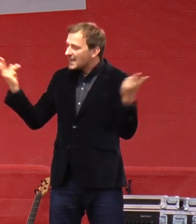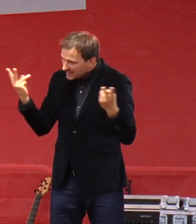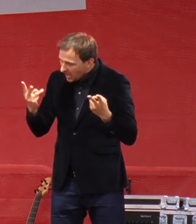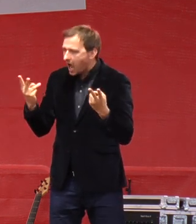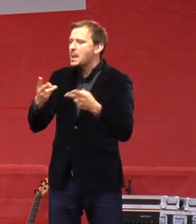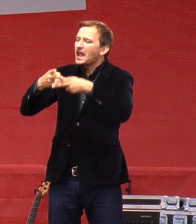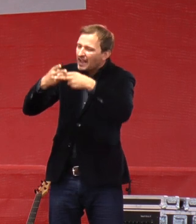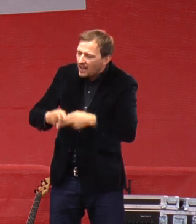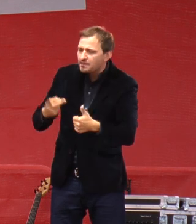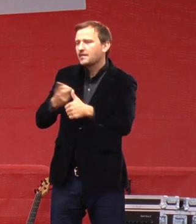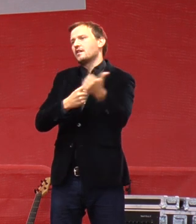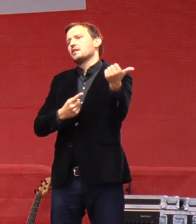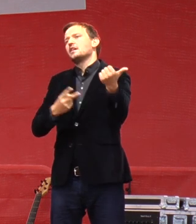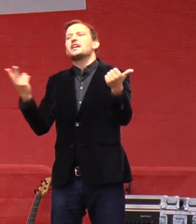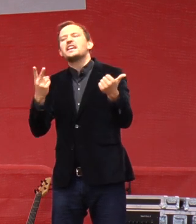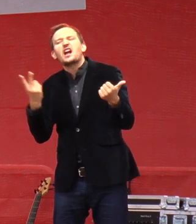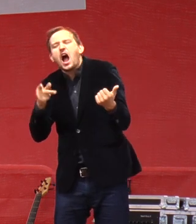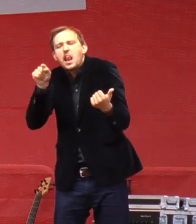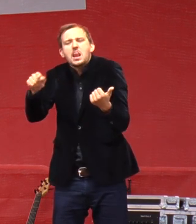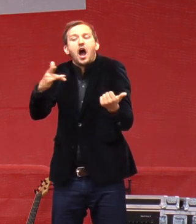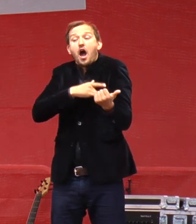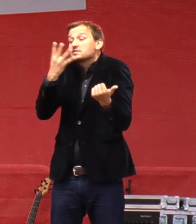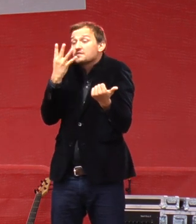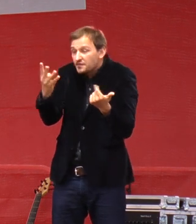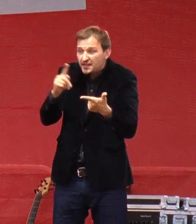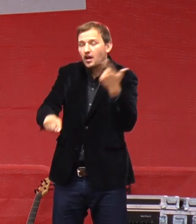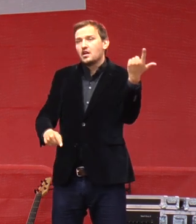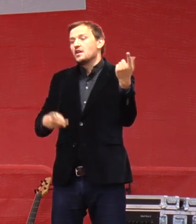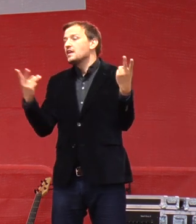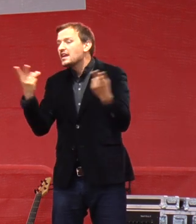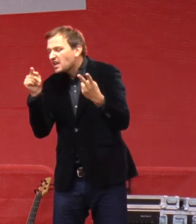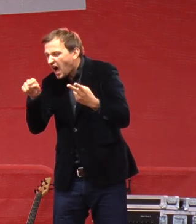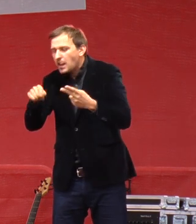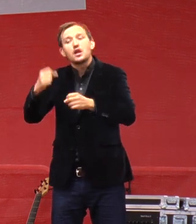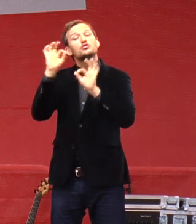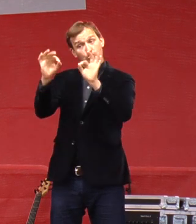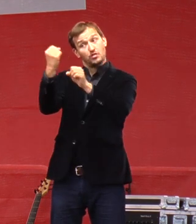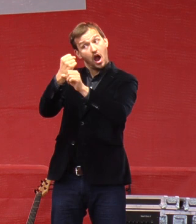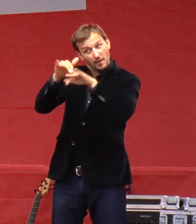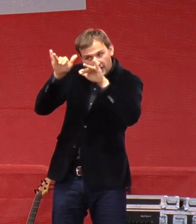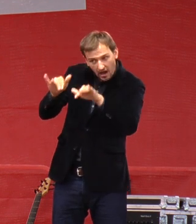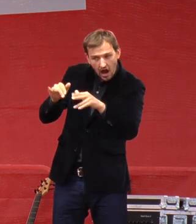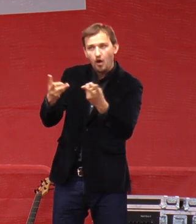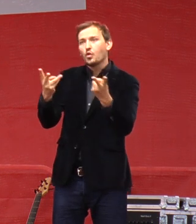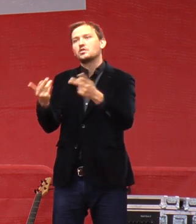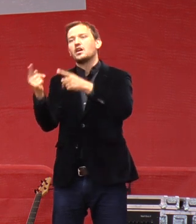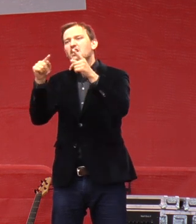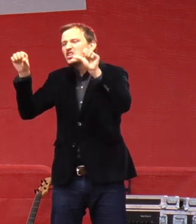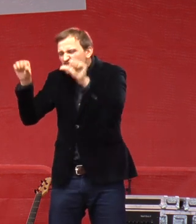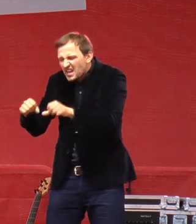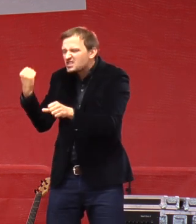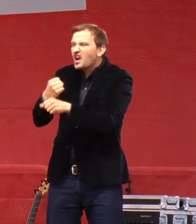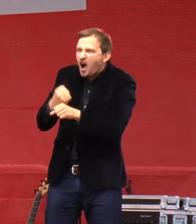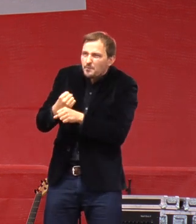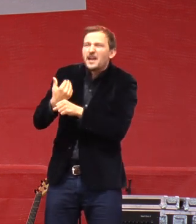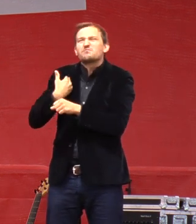der Rente bist oder schon oder mit Hartz IV auskommen musst, egal ob du noch eine gute Arbeit hast oder dich mit schlechten Jobs